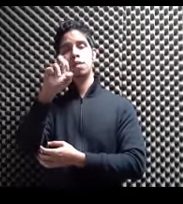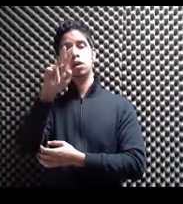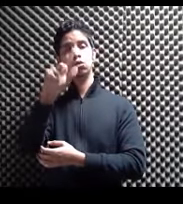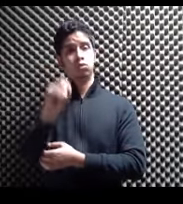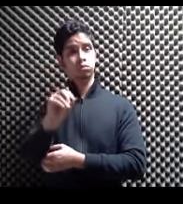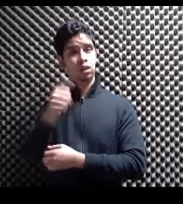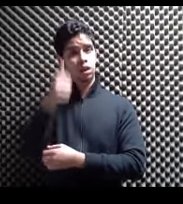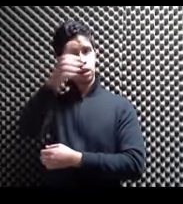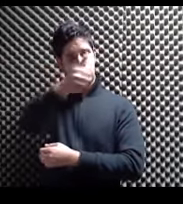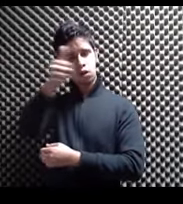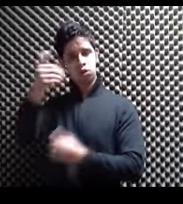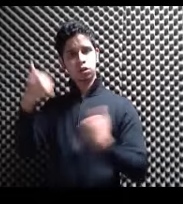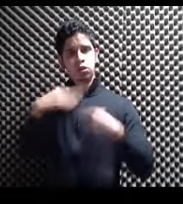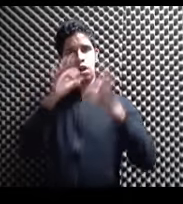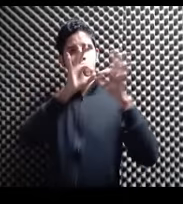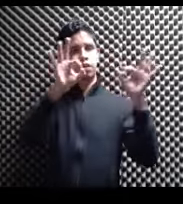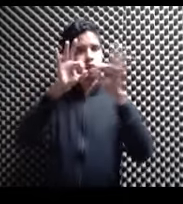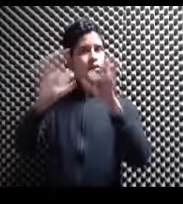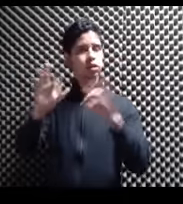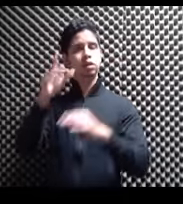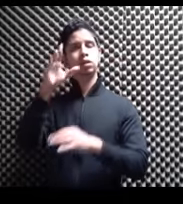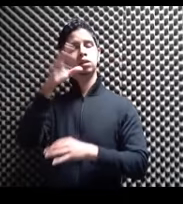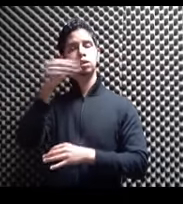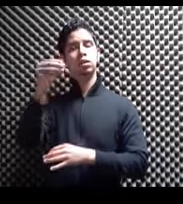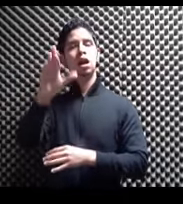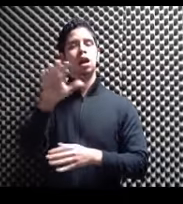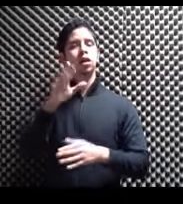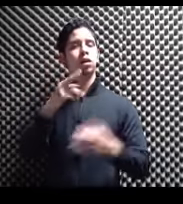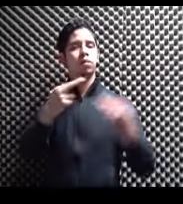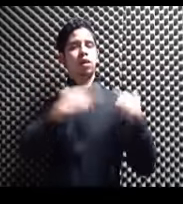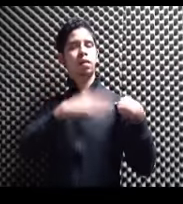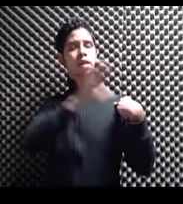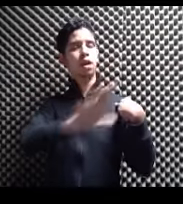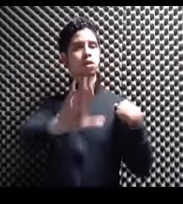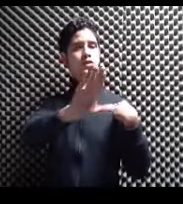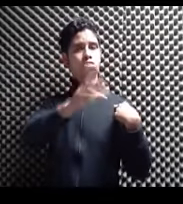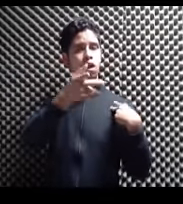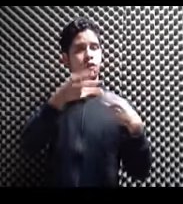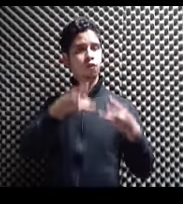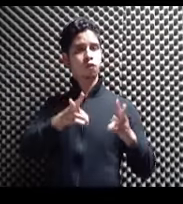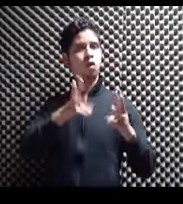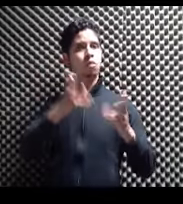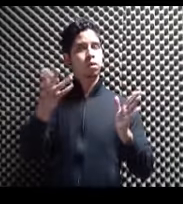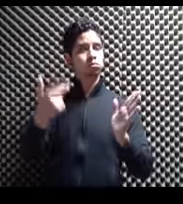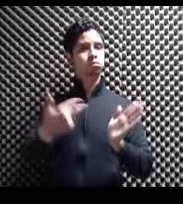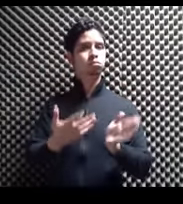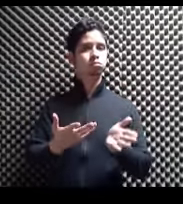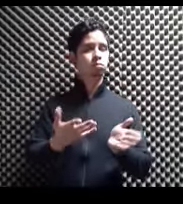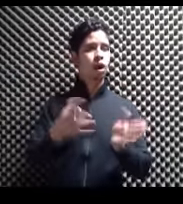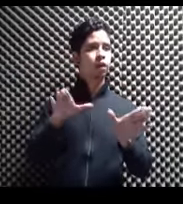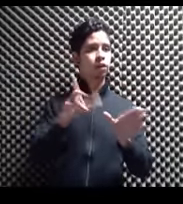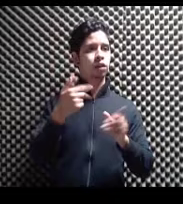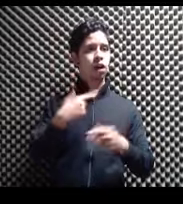es responsabilidad de ellos, de una manera u otra, mercadear esa frase. Ah, ¿de veras? Sí. Ah, qué bien. Ah. Me